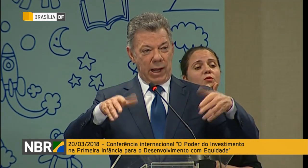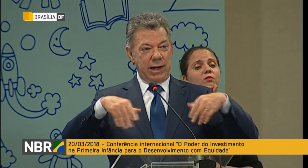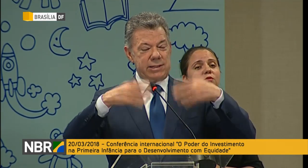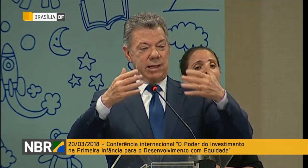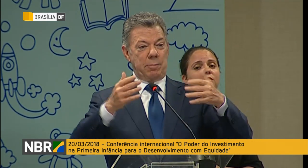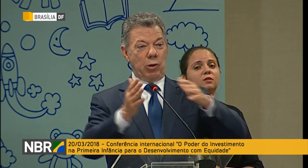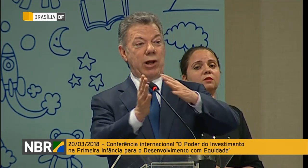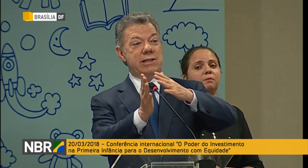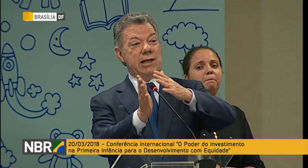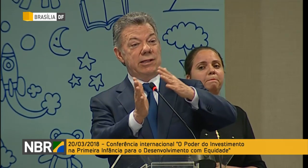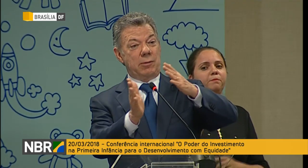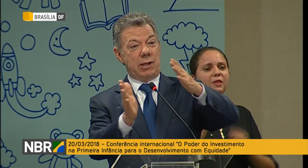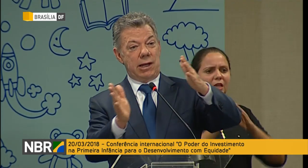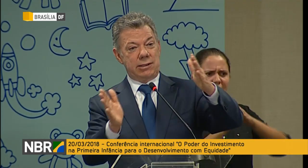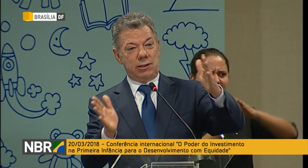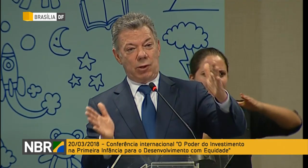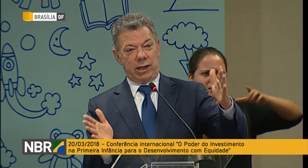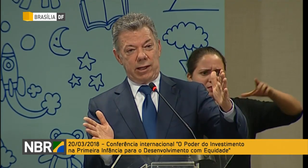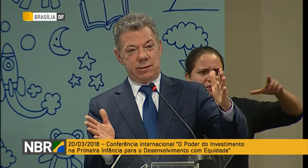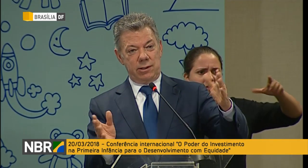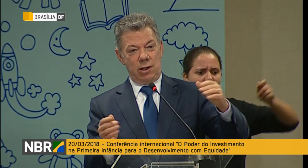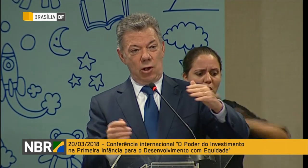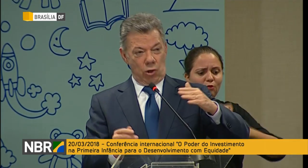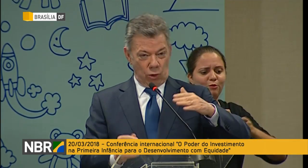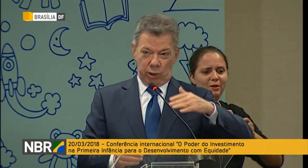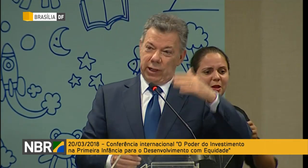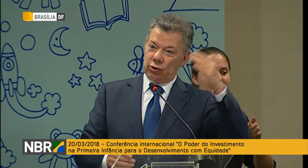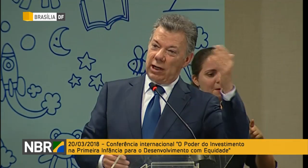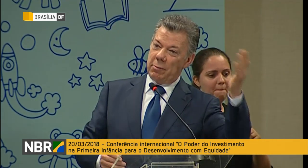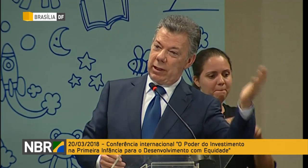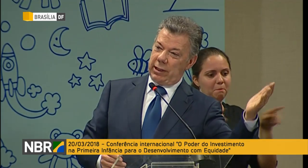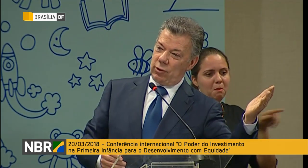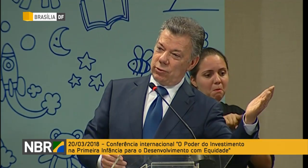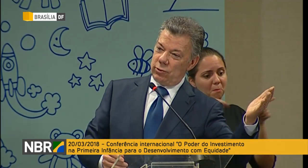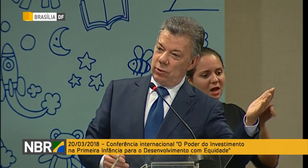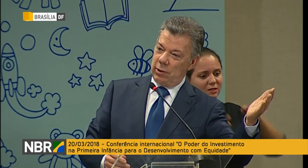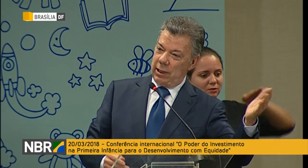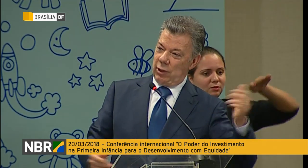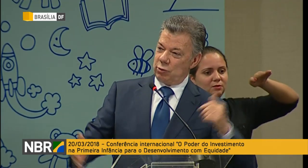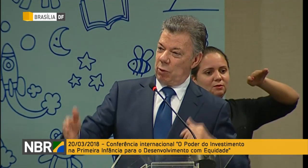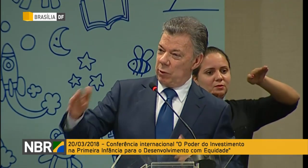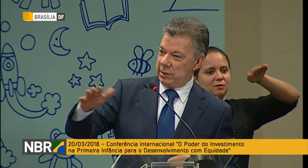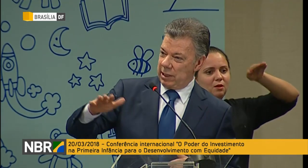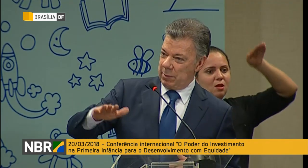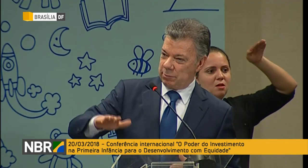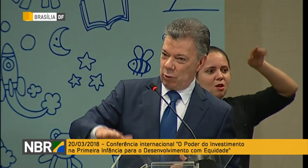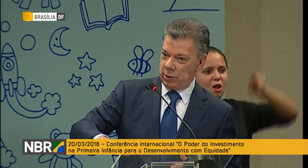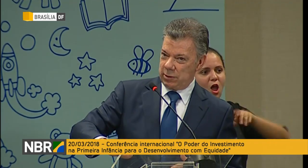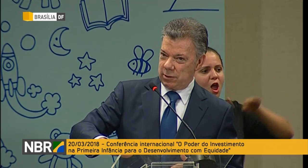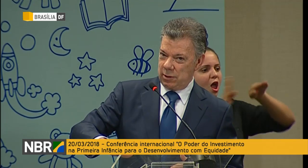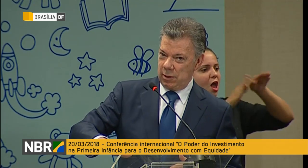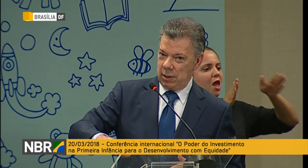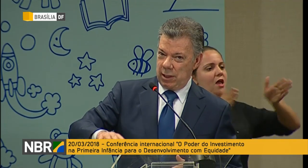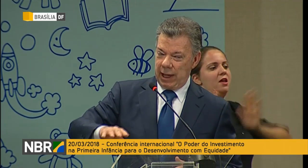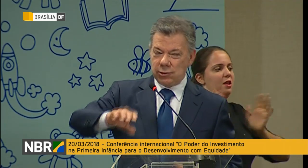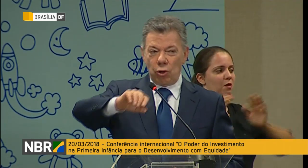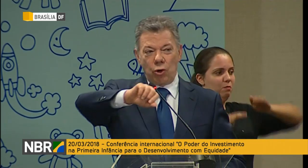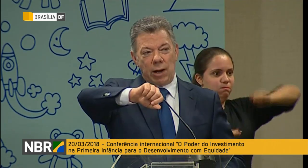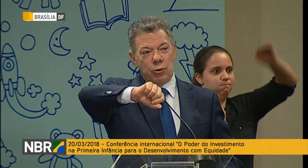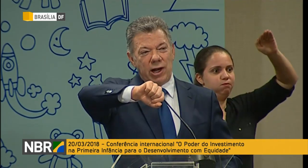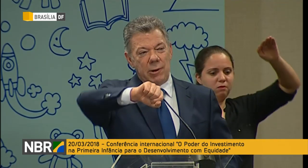crescíamos, a economia crescia, mas crescia também a desigualdade. Os ricos eram mais ricos e os pobres eram mais